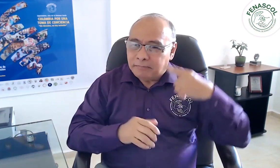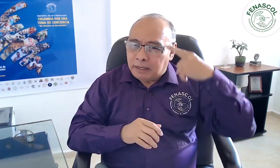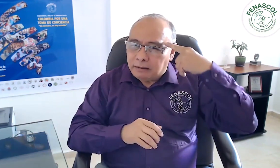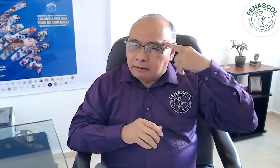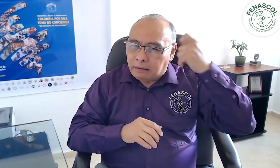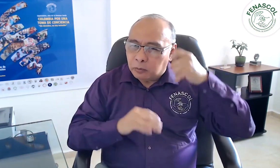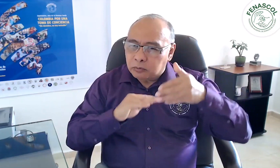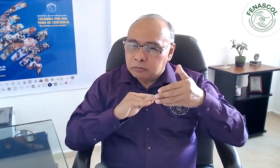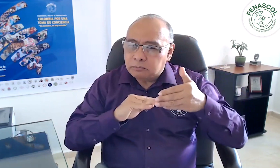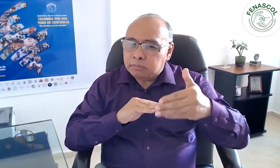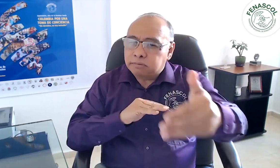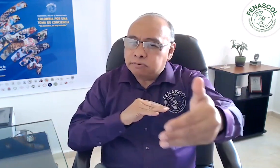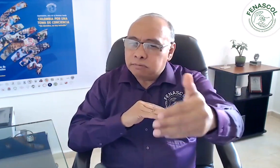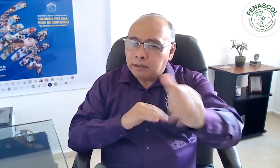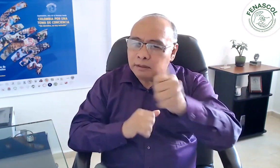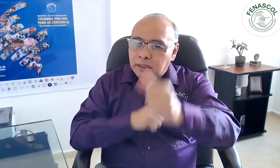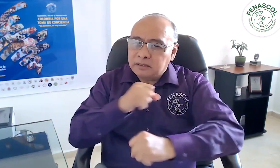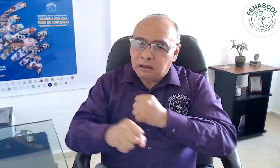Retos para esta década.